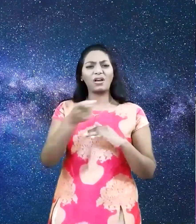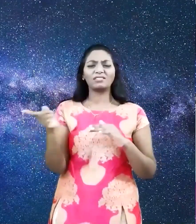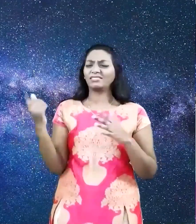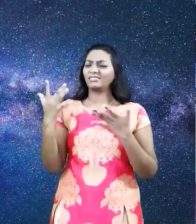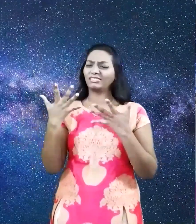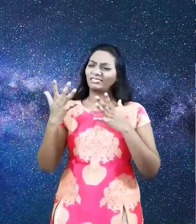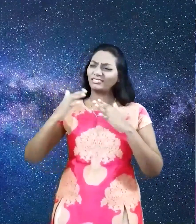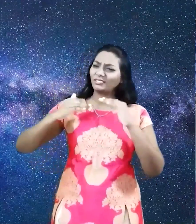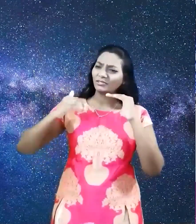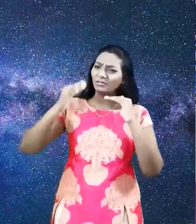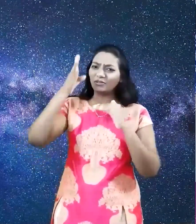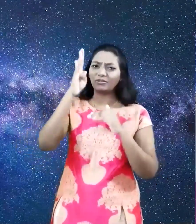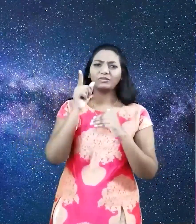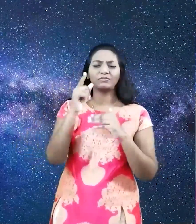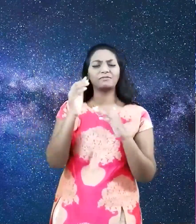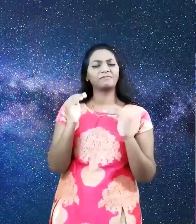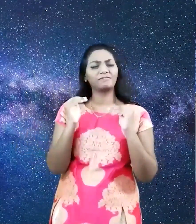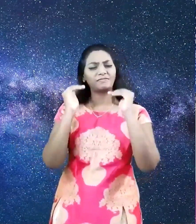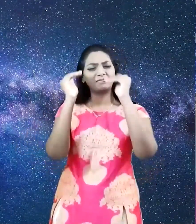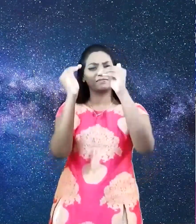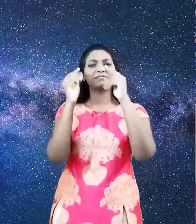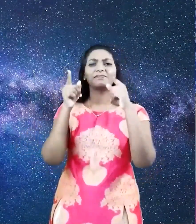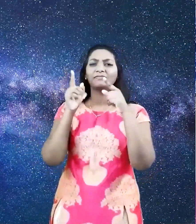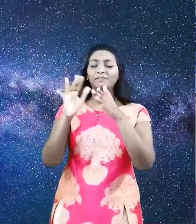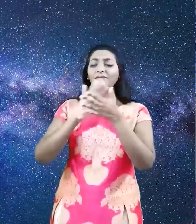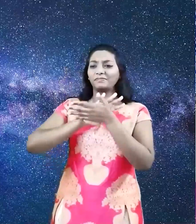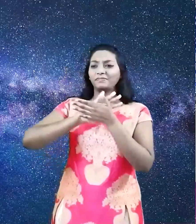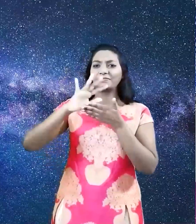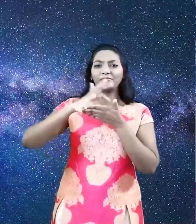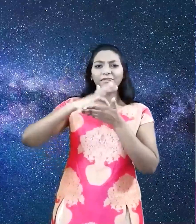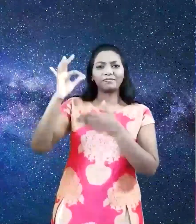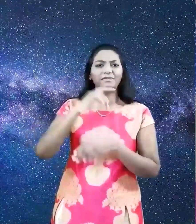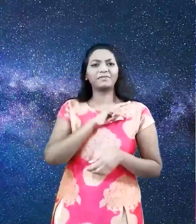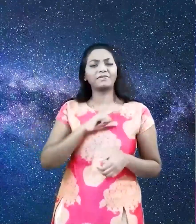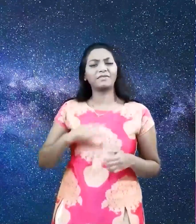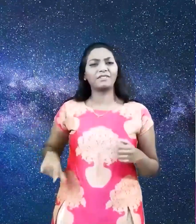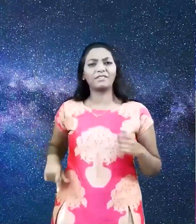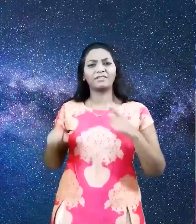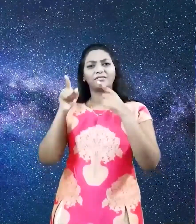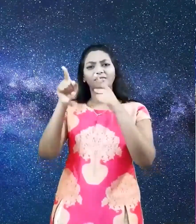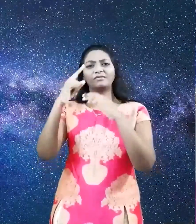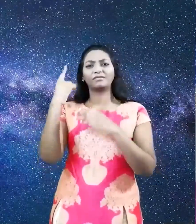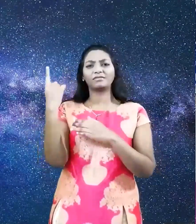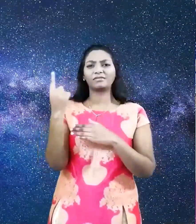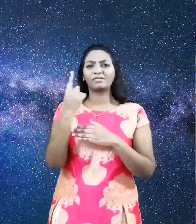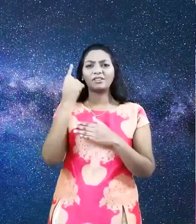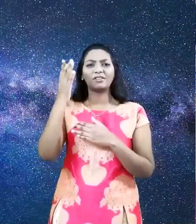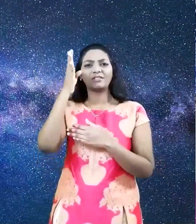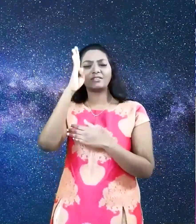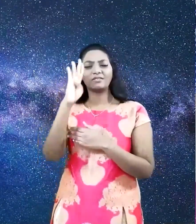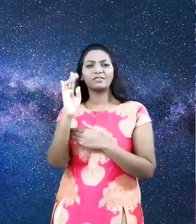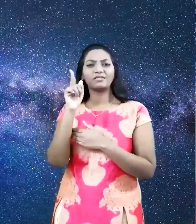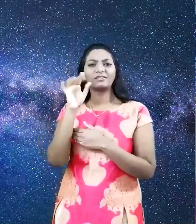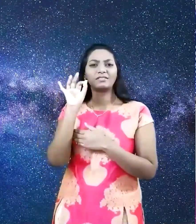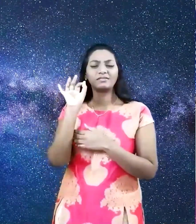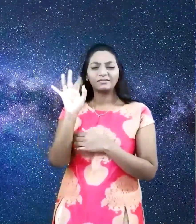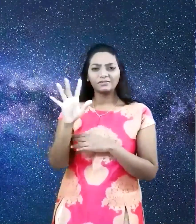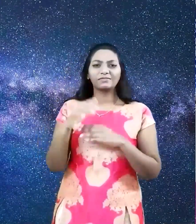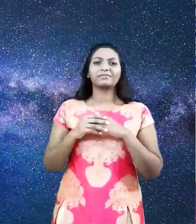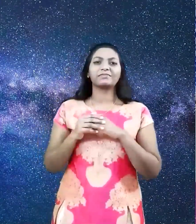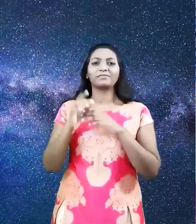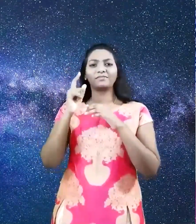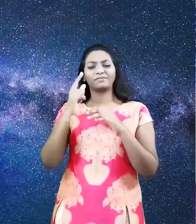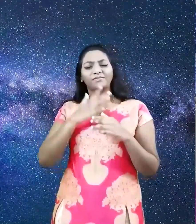सबसे ऊंचा तू सबसे महान परमेश्वर पवित्र एकमात्र प्रभु